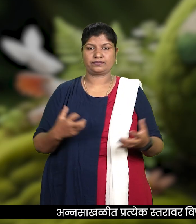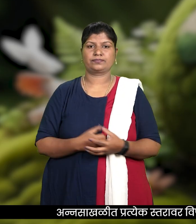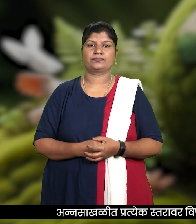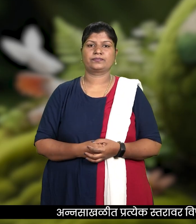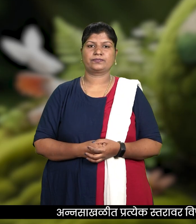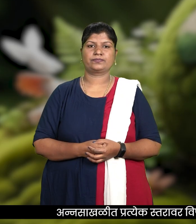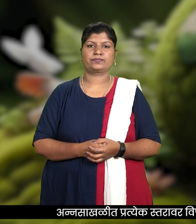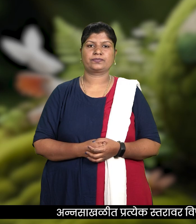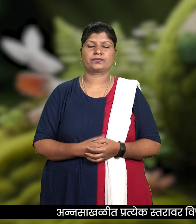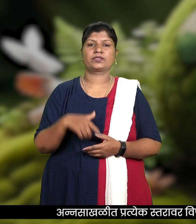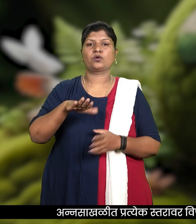म्हणतात.